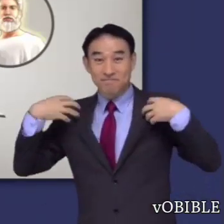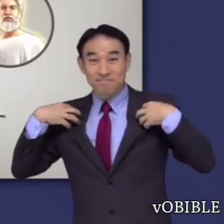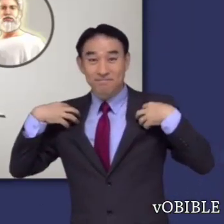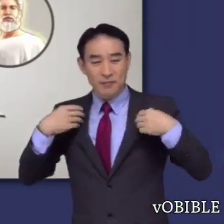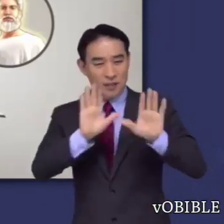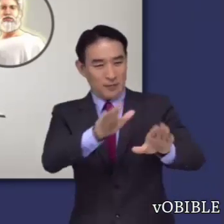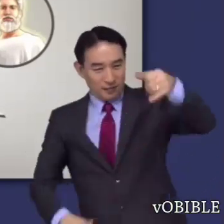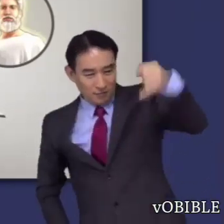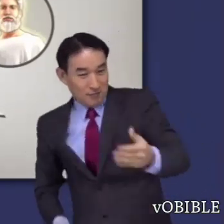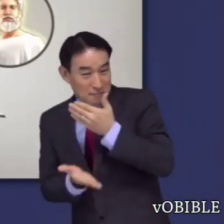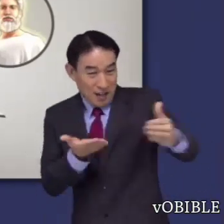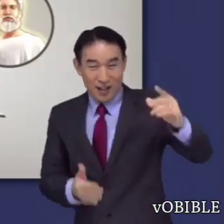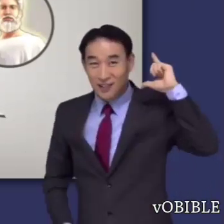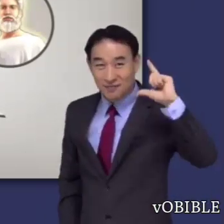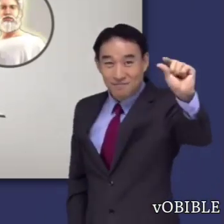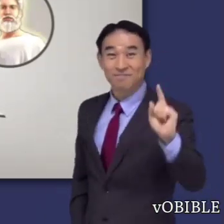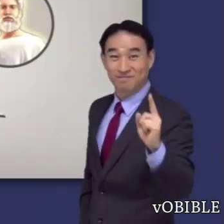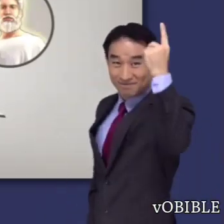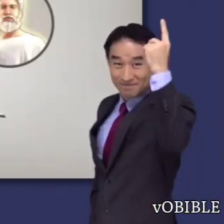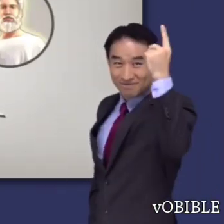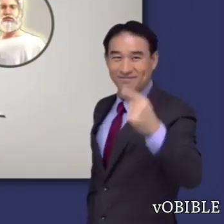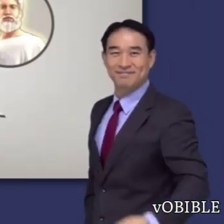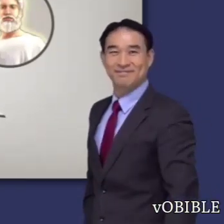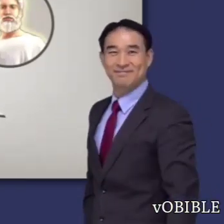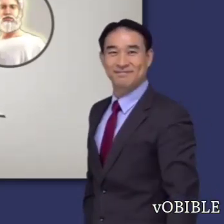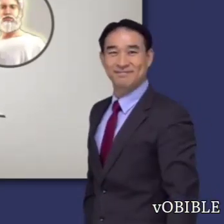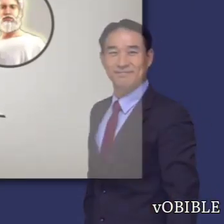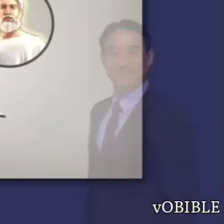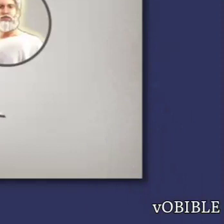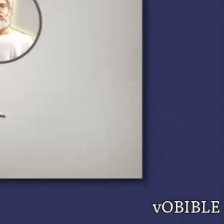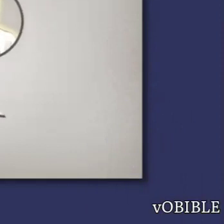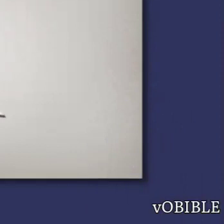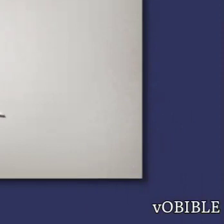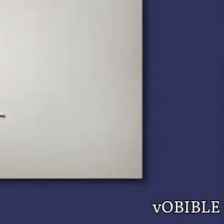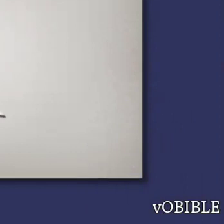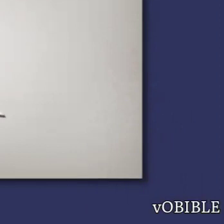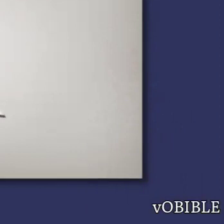君王兼大祭司，永远消除罪和死亡。